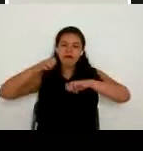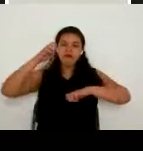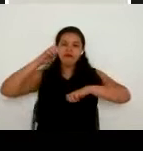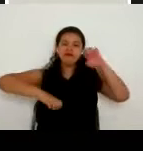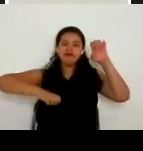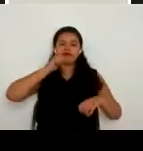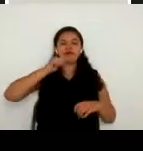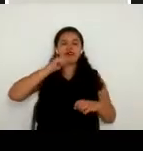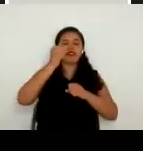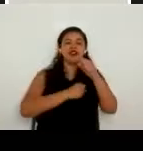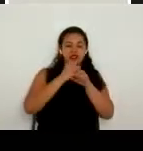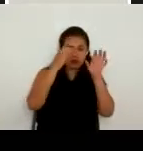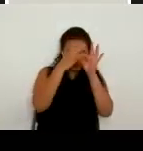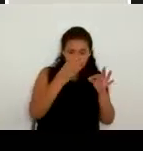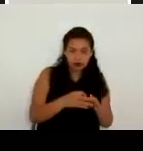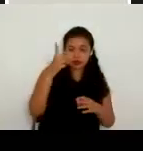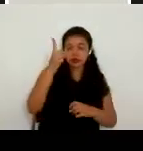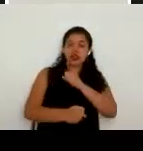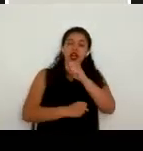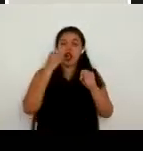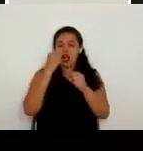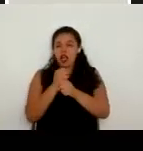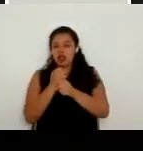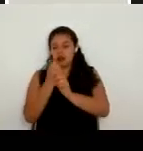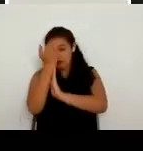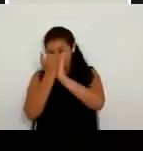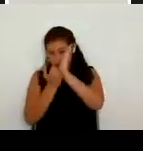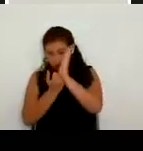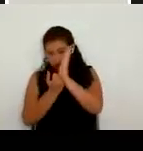y si es menor de un año en meses cumplidos